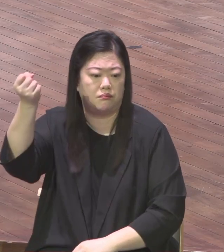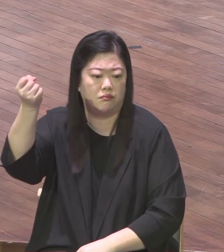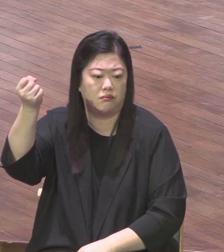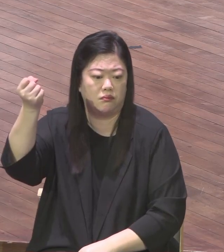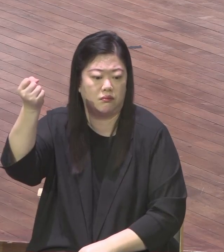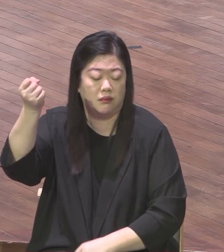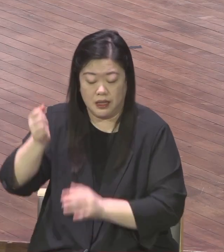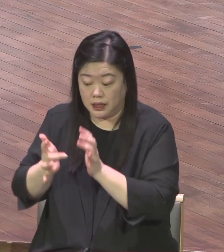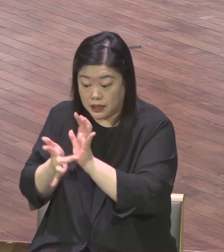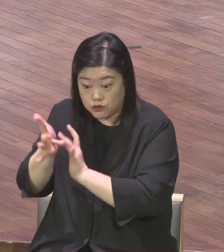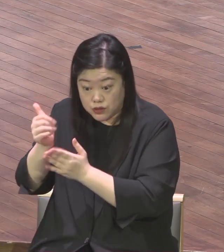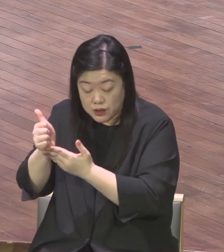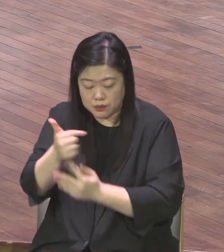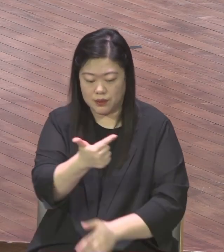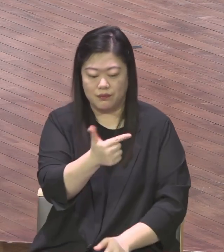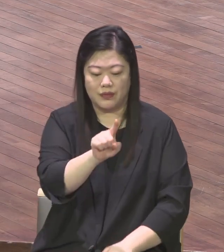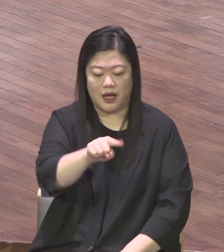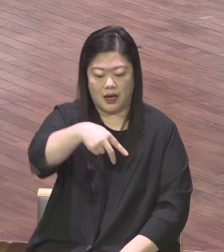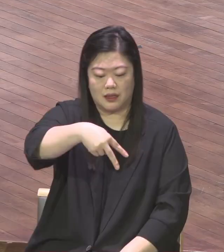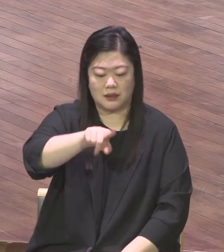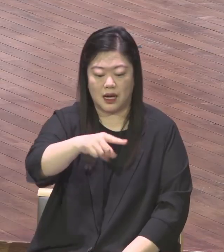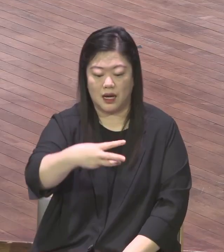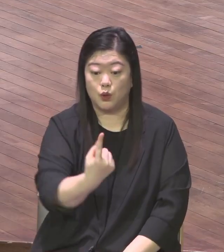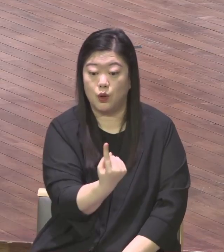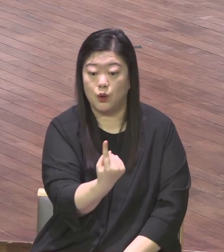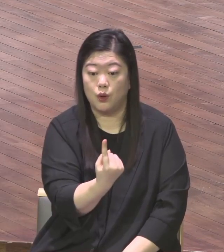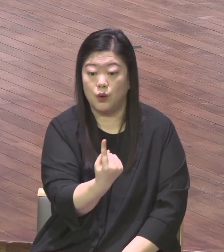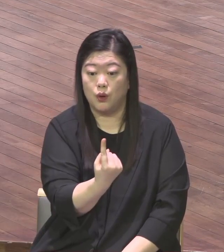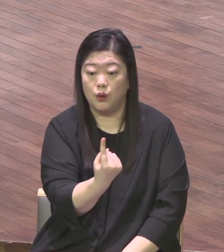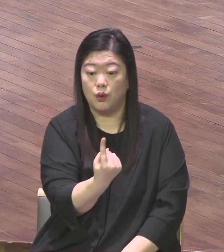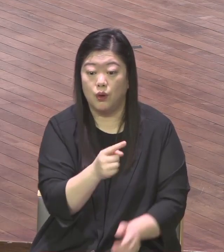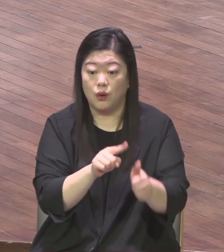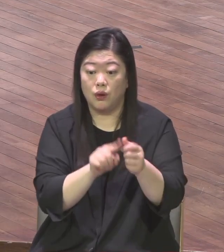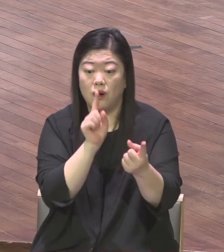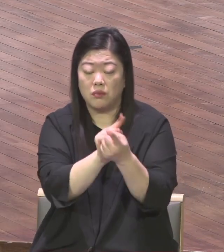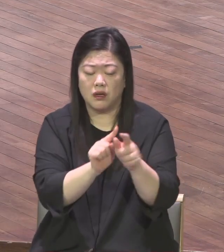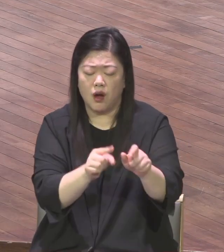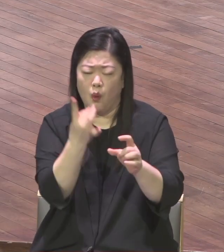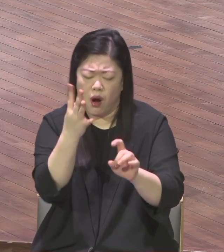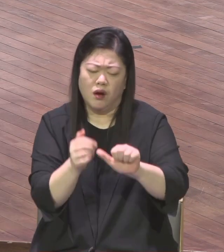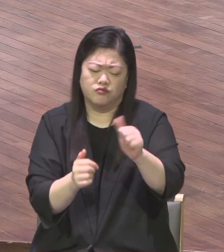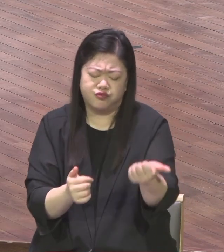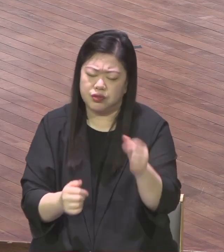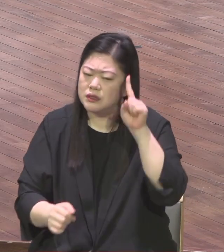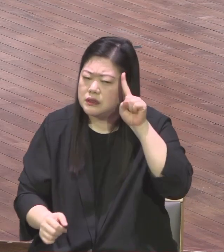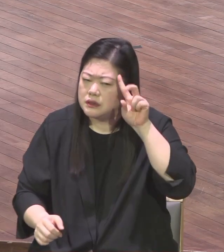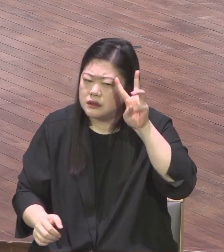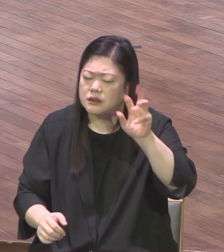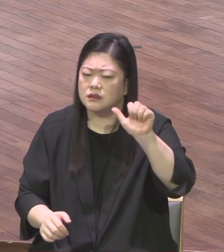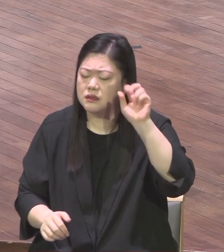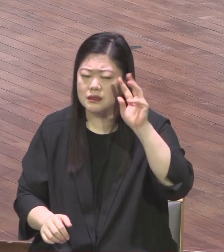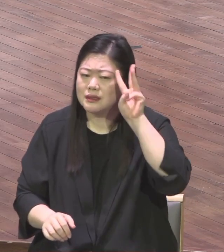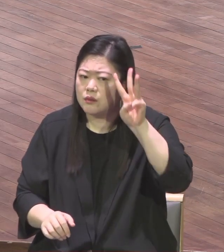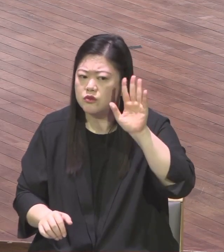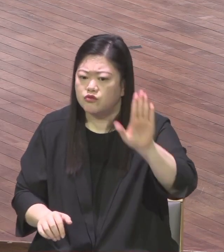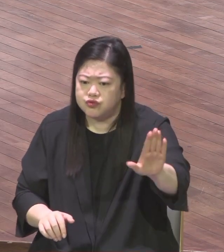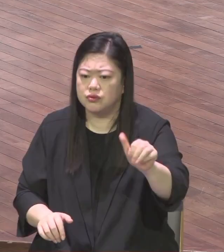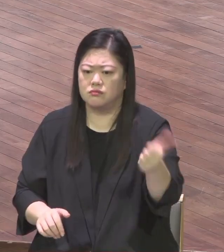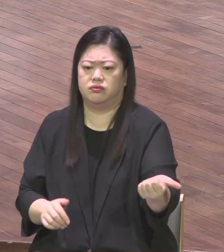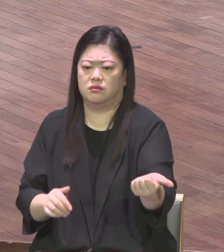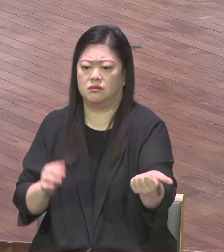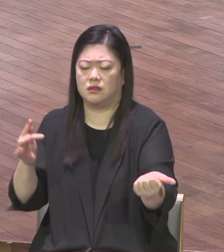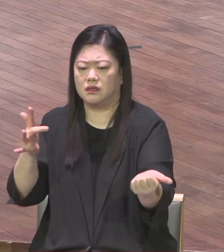죽은 나사로를 향해서 죽은 지 사흘이나 됐는데 보시면 잔다라고 표현해요.